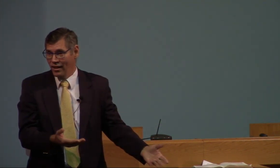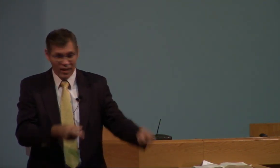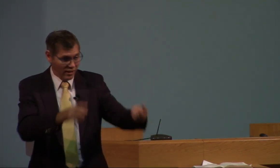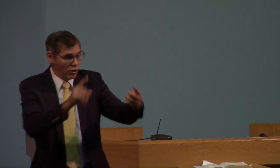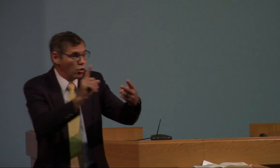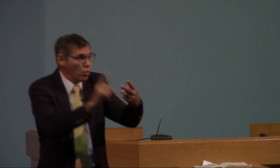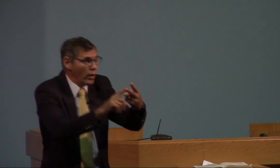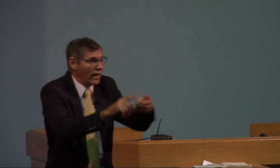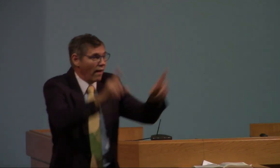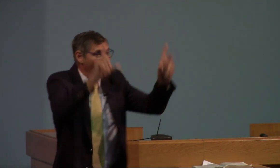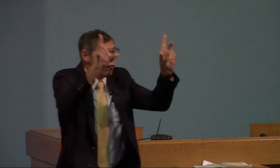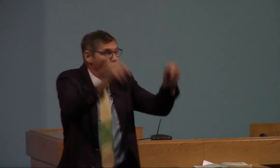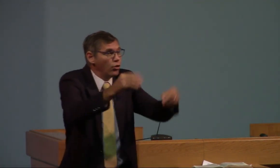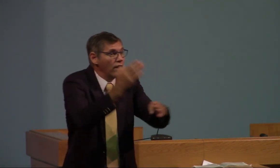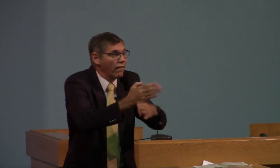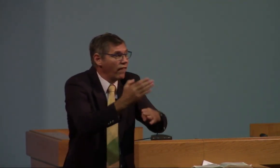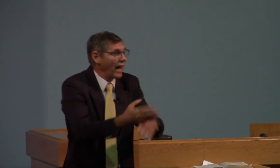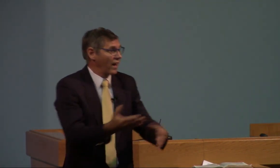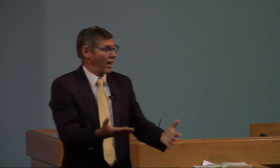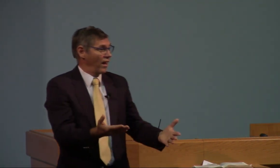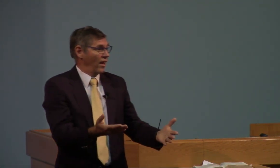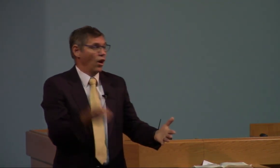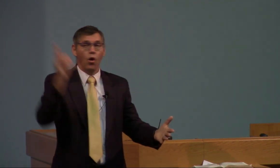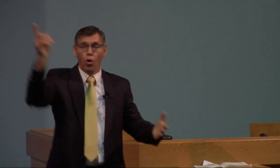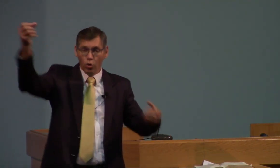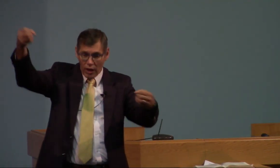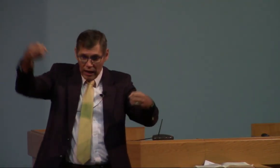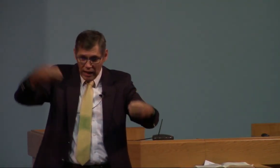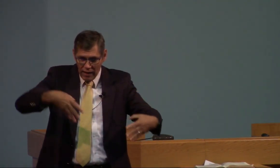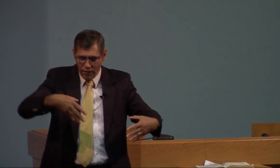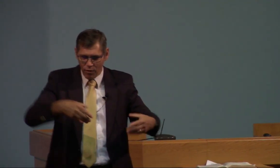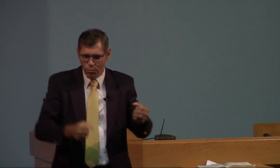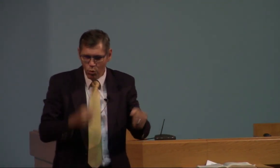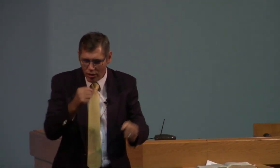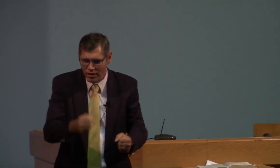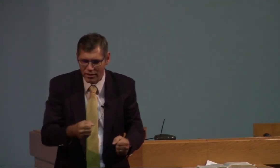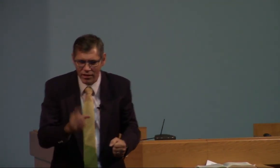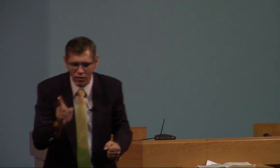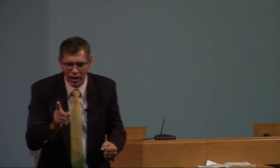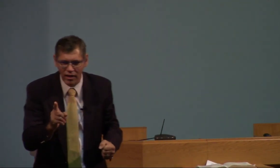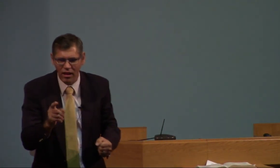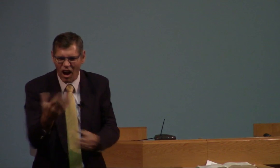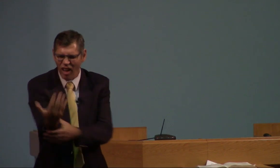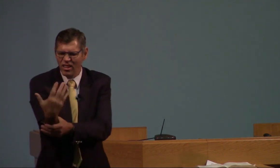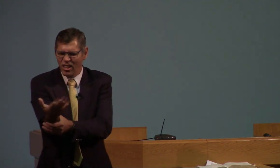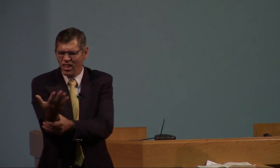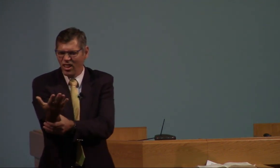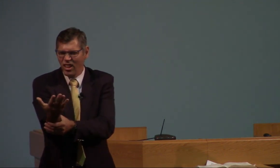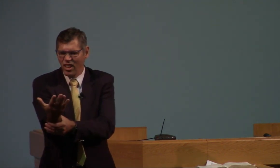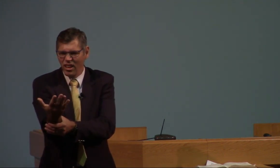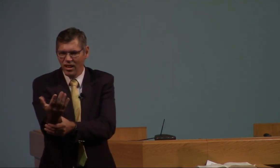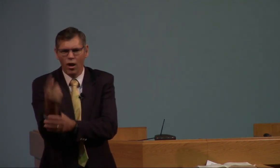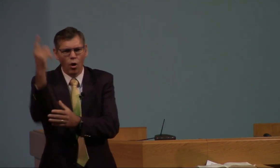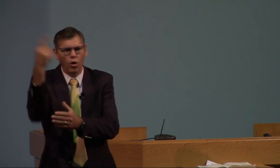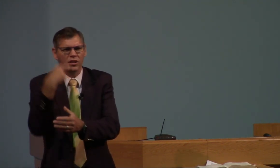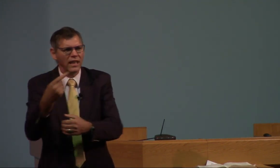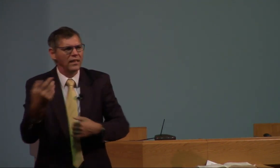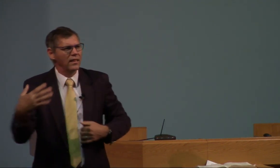Die tweede wonderwerk, God gee vir Moses, is wat? Hand. God sê, steek hand